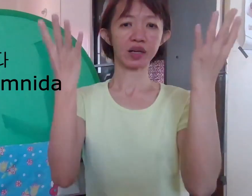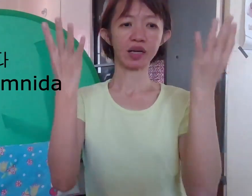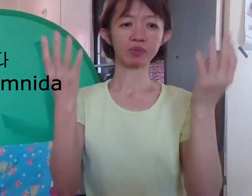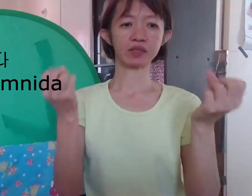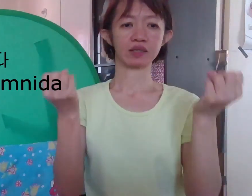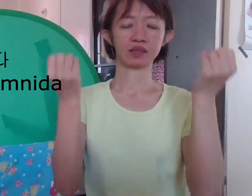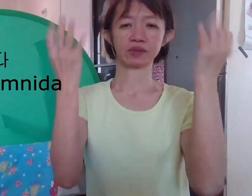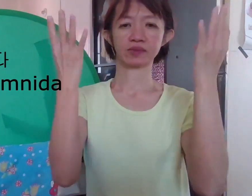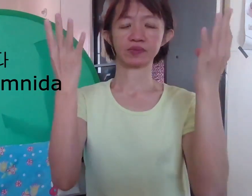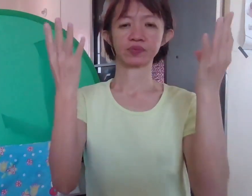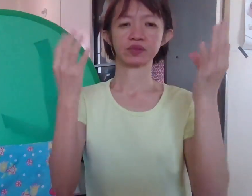축하합니다.